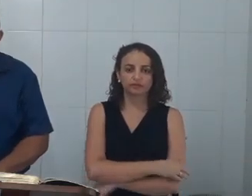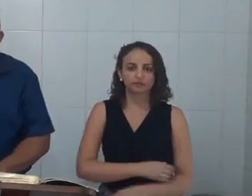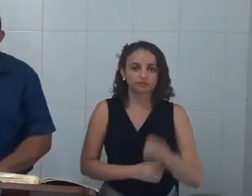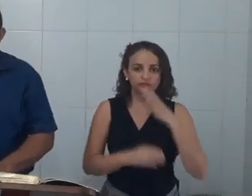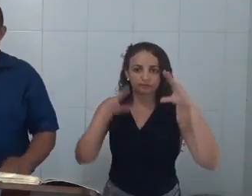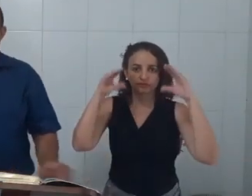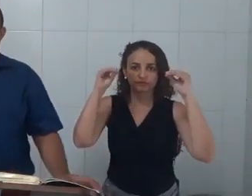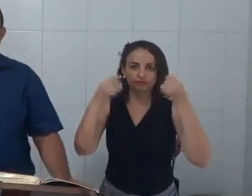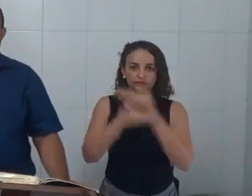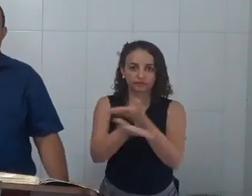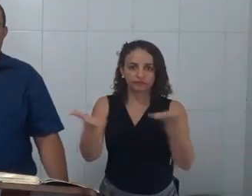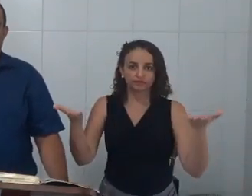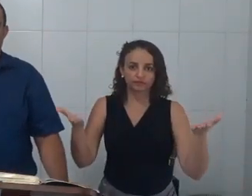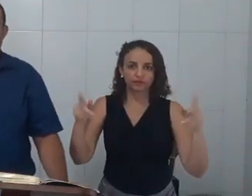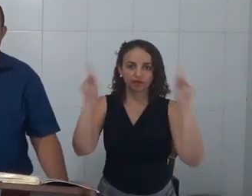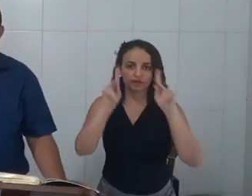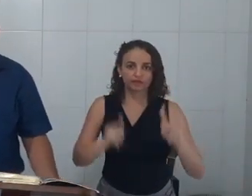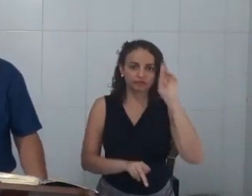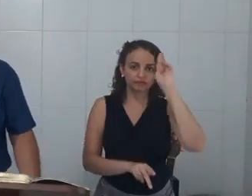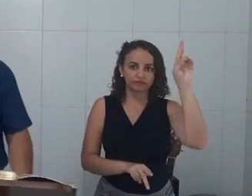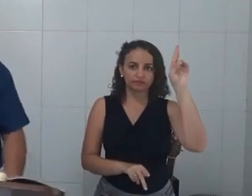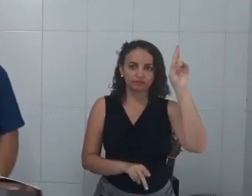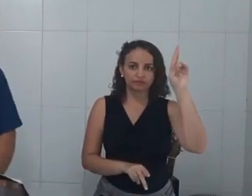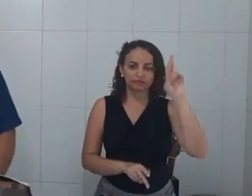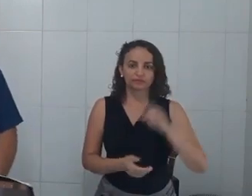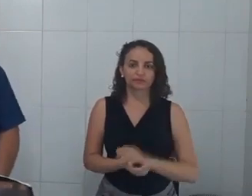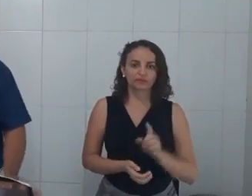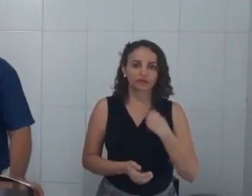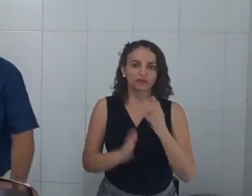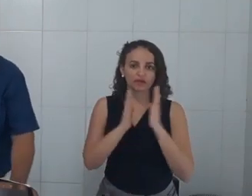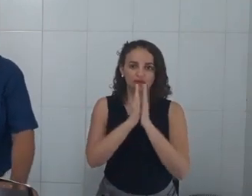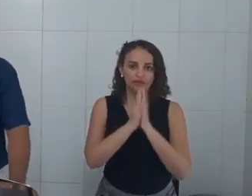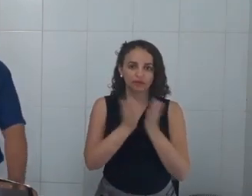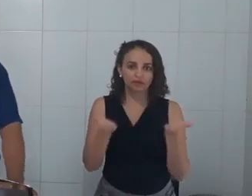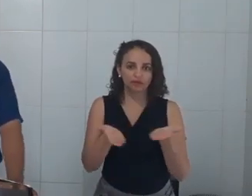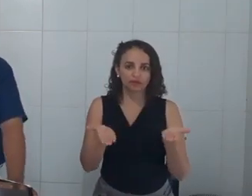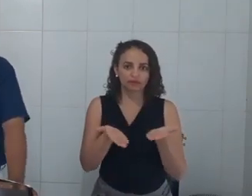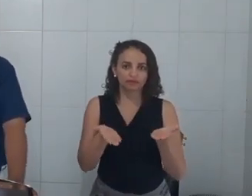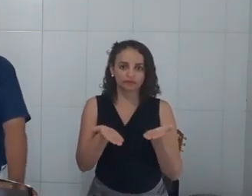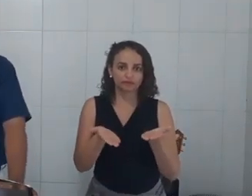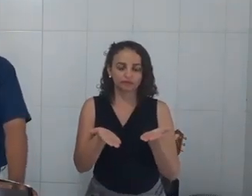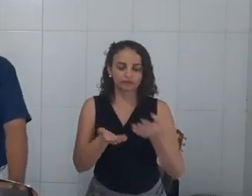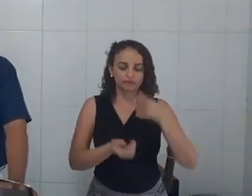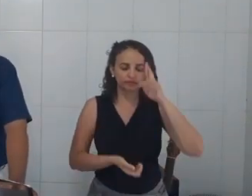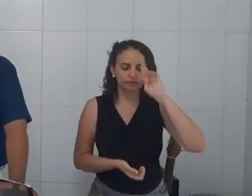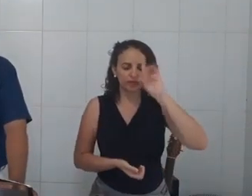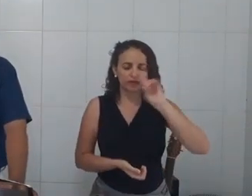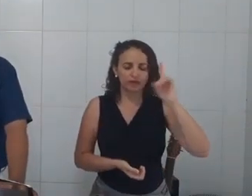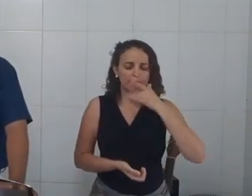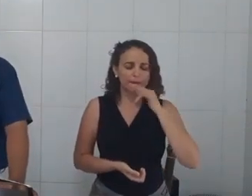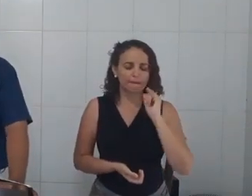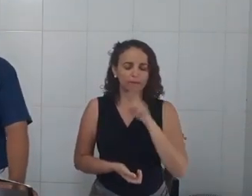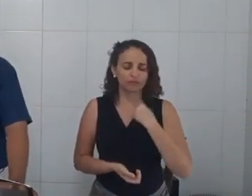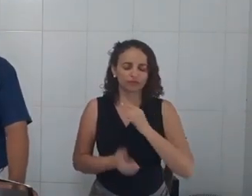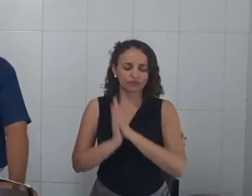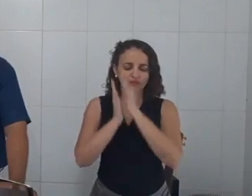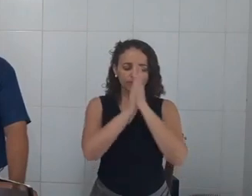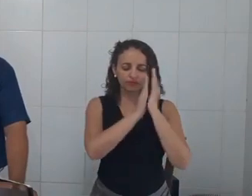Boa noite a todos. Boa noite. A paz do Senhor. Amém. Vamos orar nesse momento. Senhor nosso Deus e Pai, nós